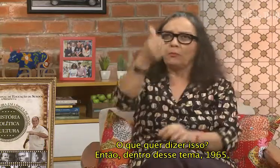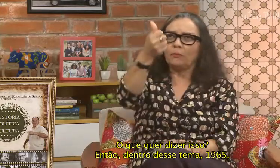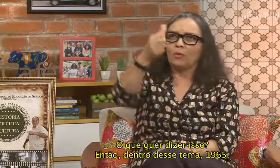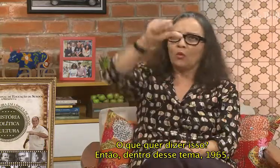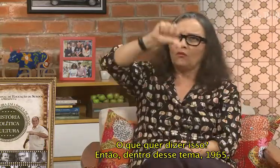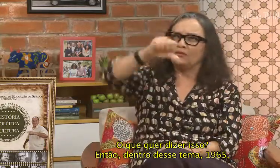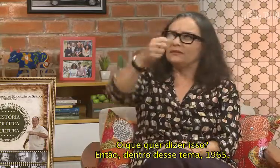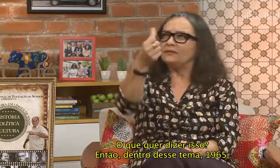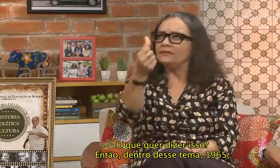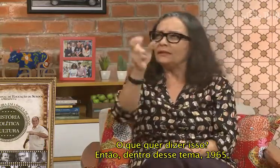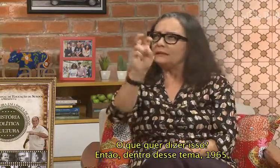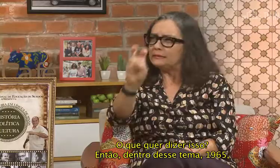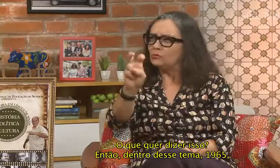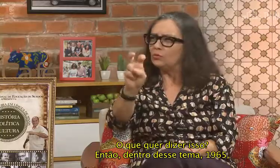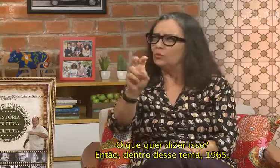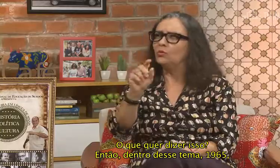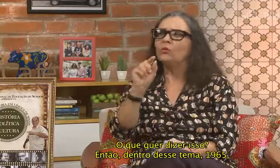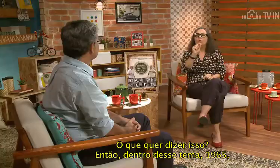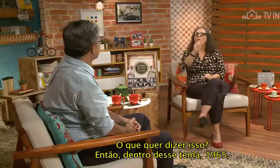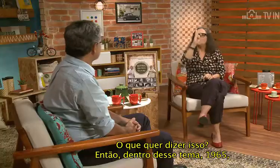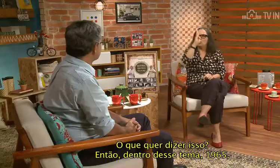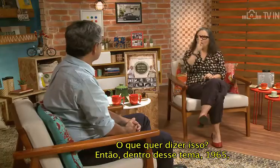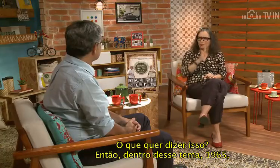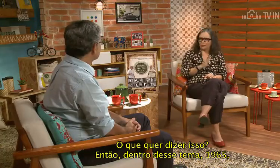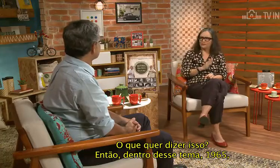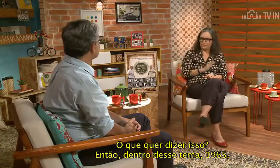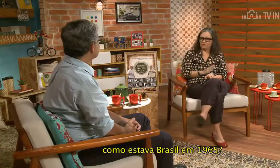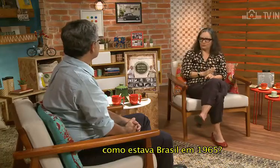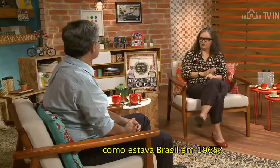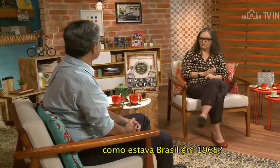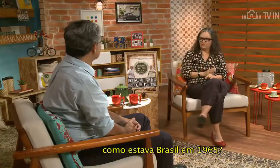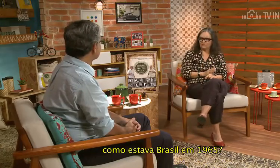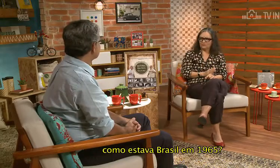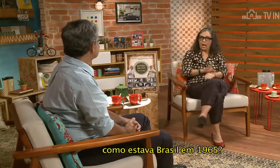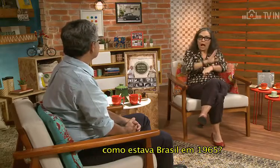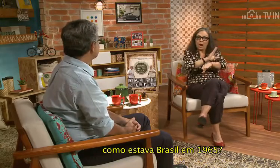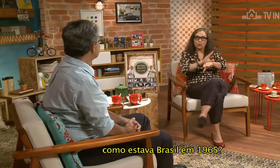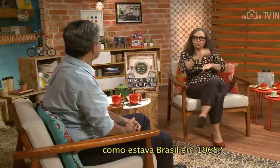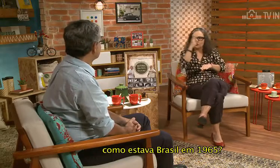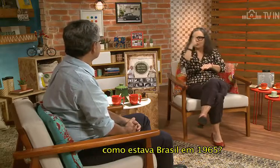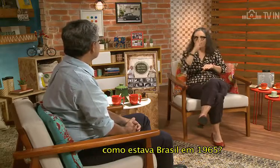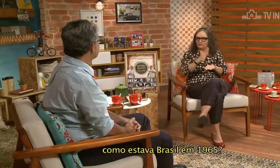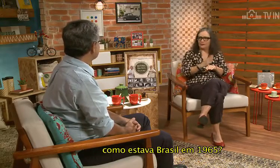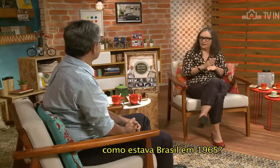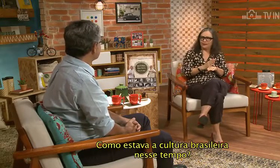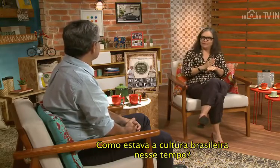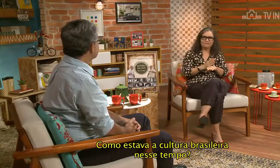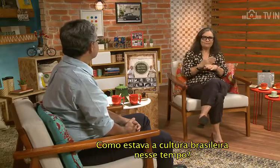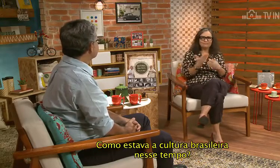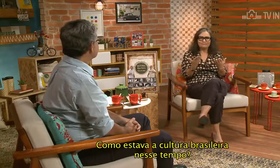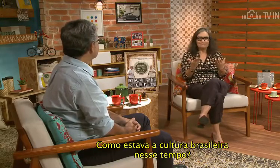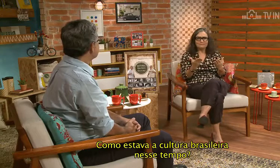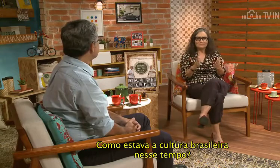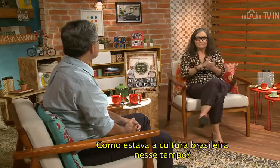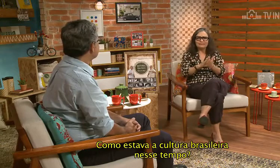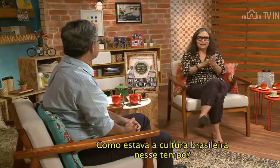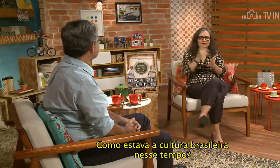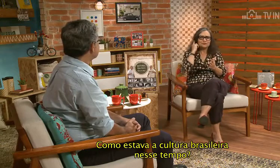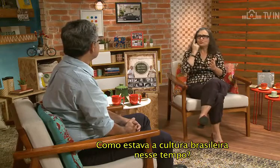desse tema, 1965, como estava o Brasil em 1965? Como é estava a cultura brasileira nesse